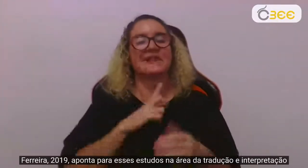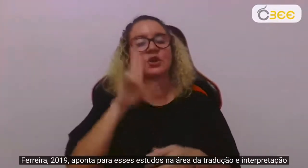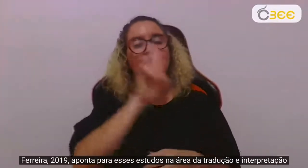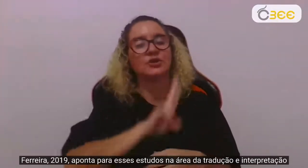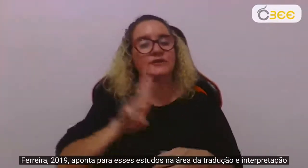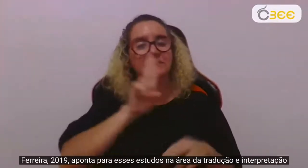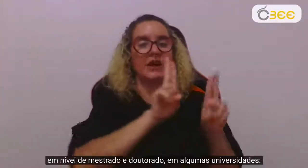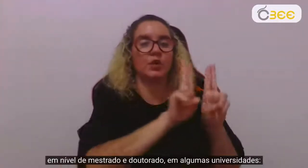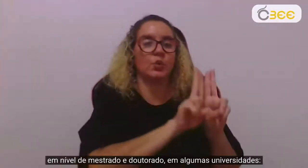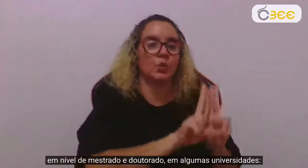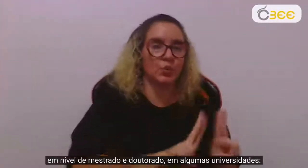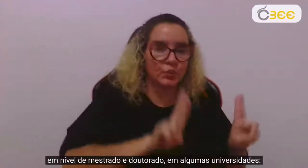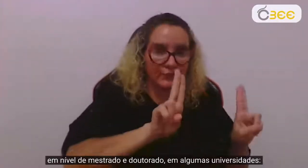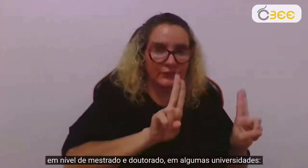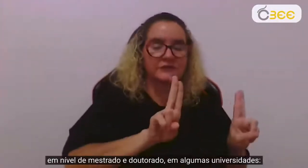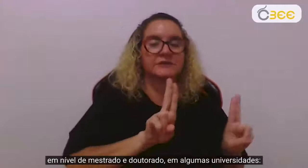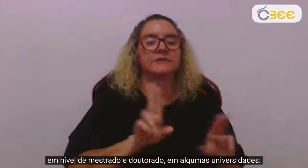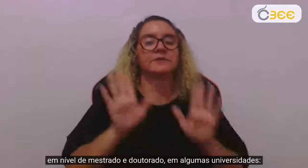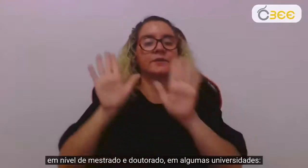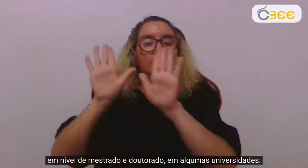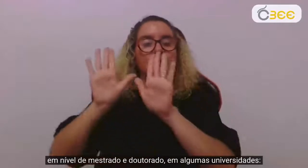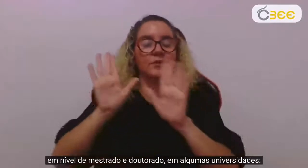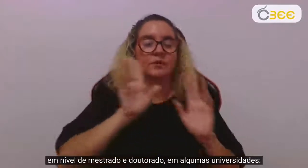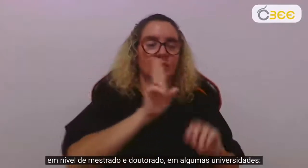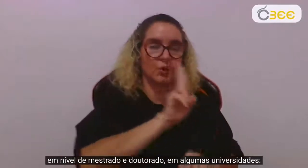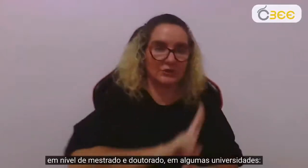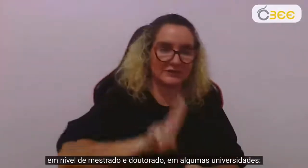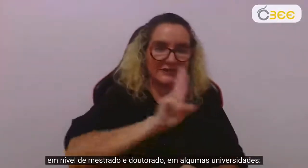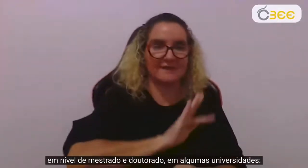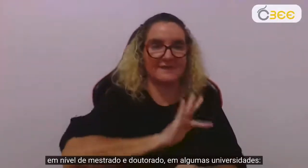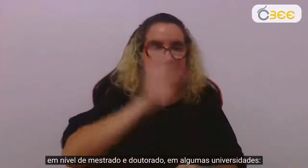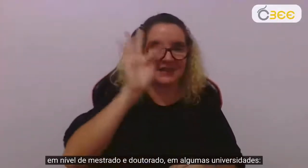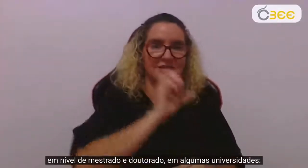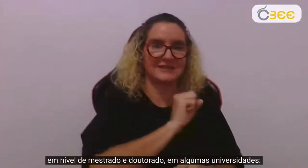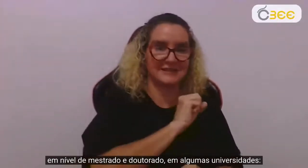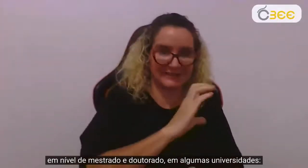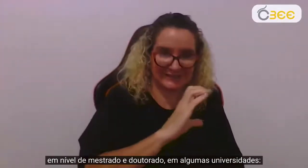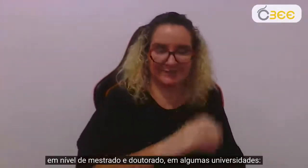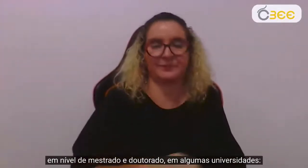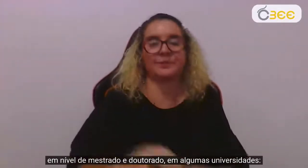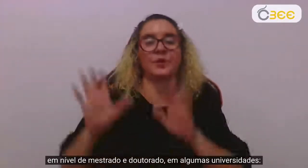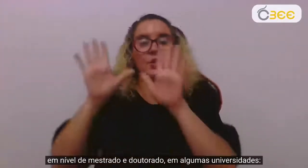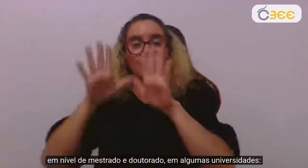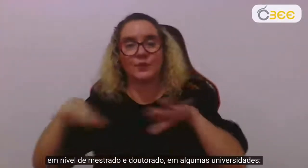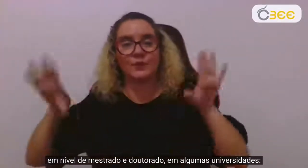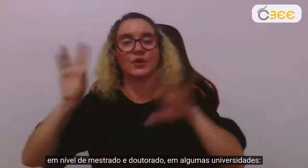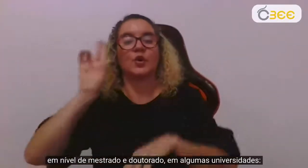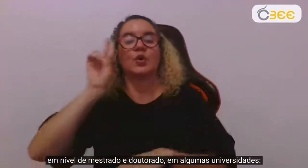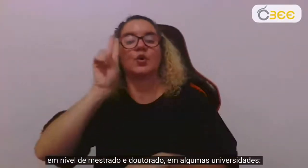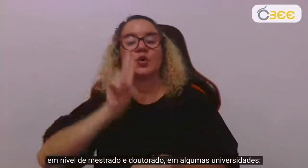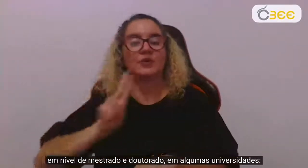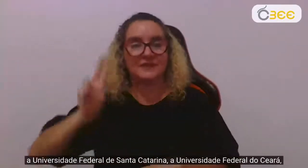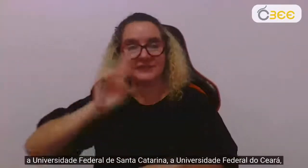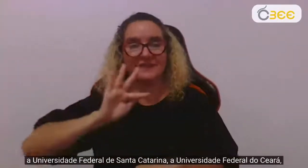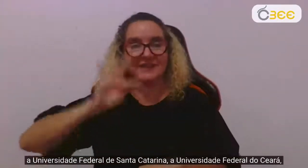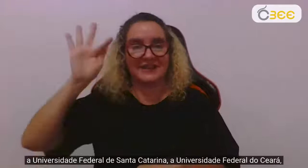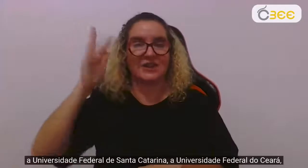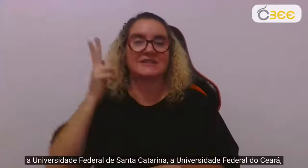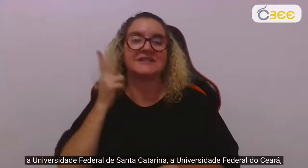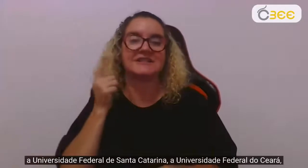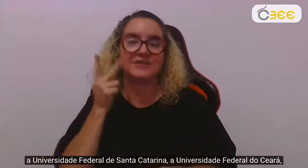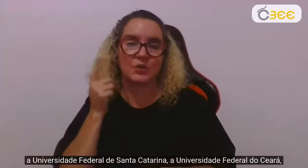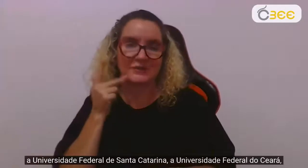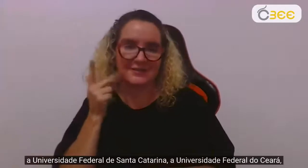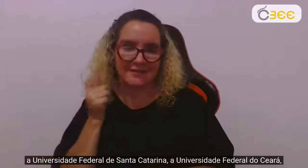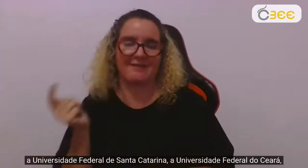tradução e interpretação em nível de mestrado e doutorado, em algumas universidades. A Universidade Federal de